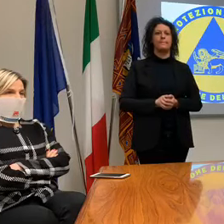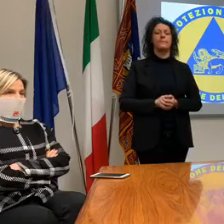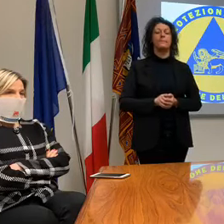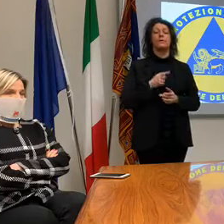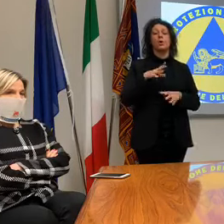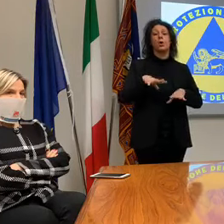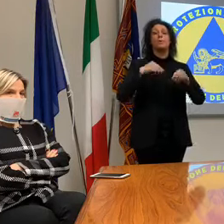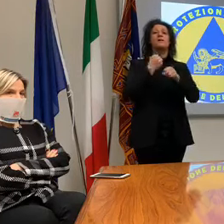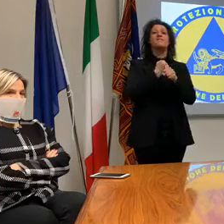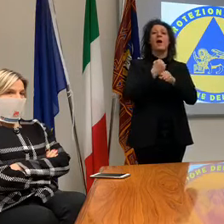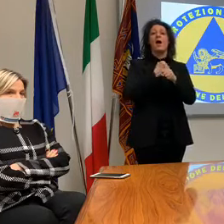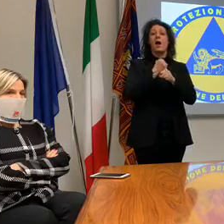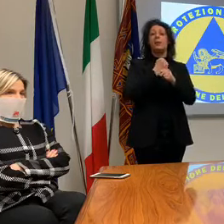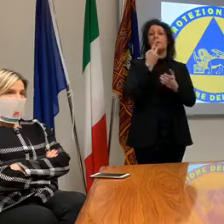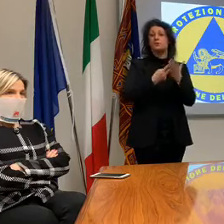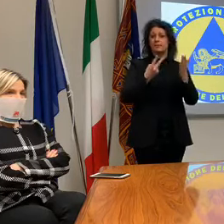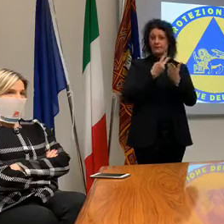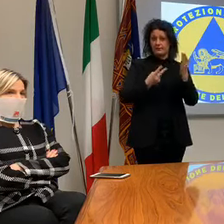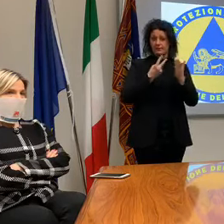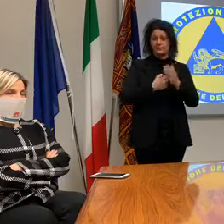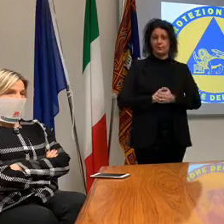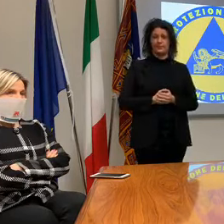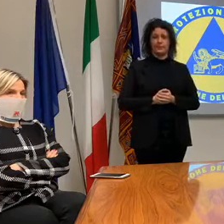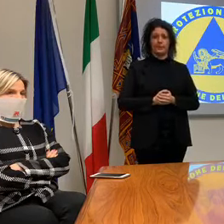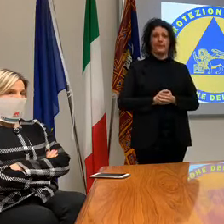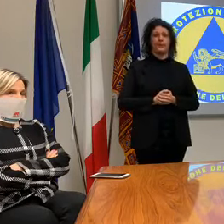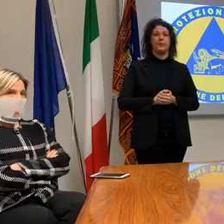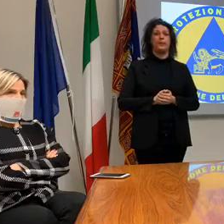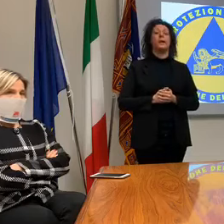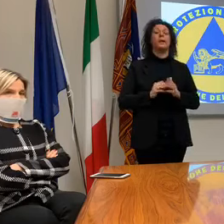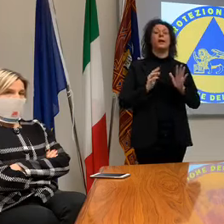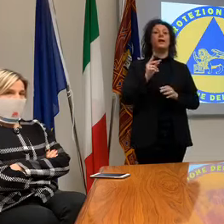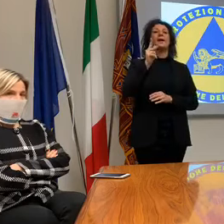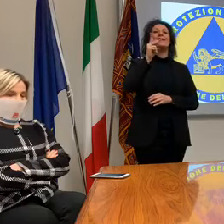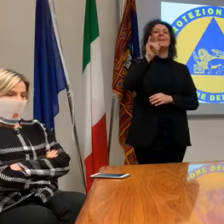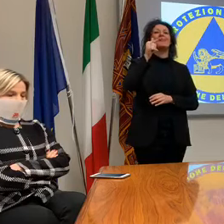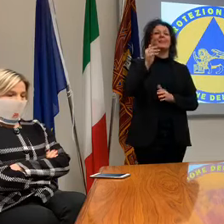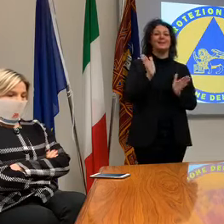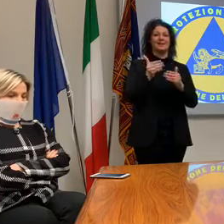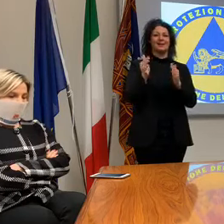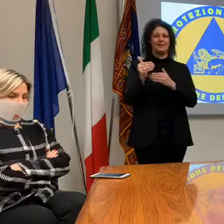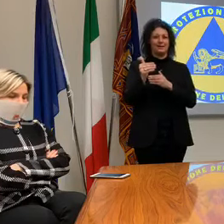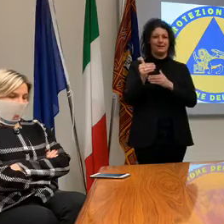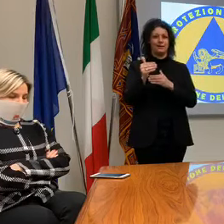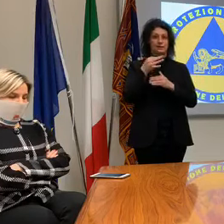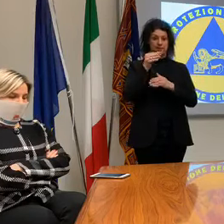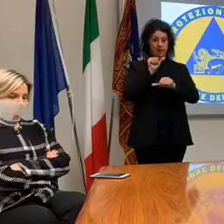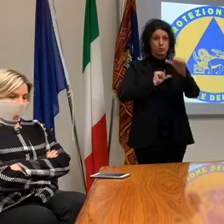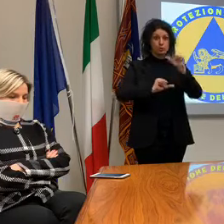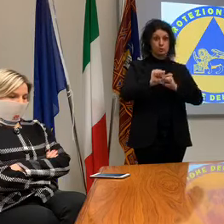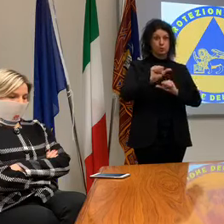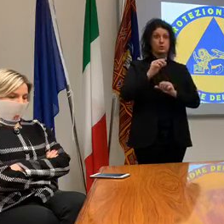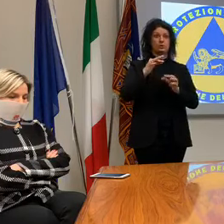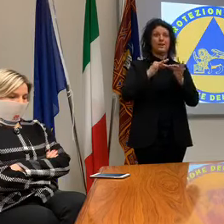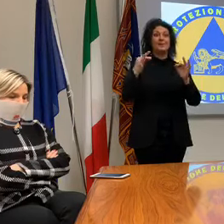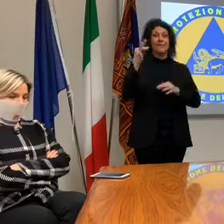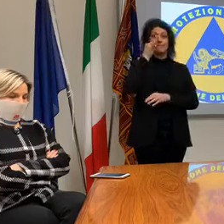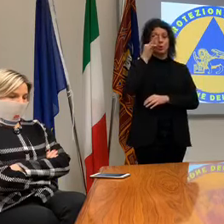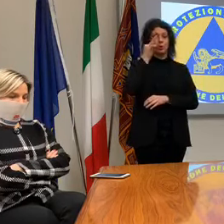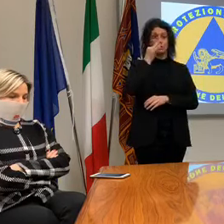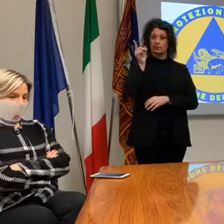farmaci. Per quanto riguarda i kit, non sono l'alternativa al tampone, ve lo ricordo, ma ricercano la risposta anticorpale